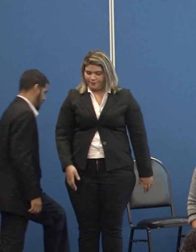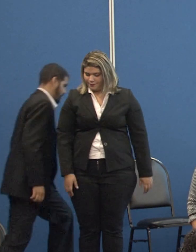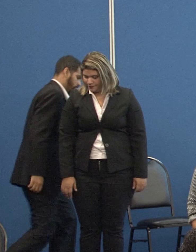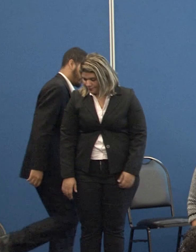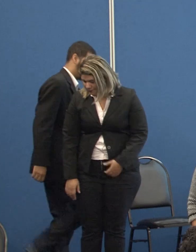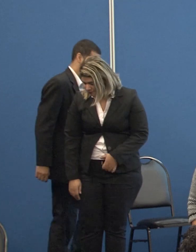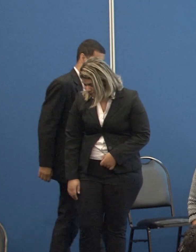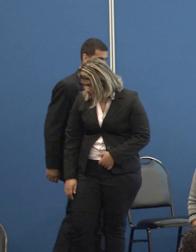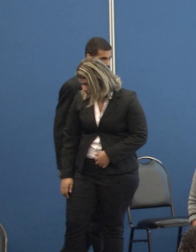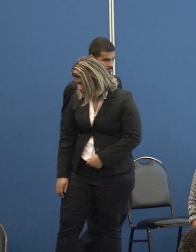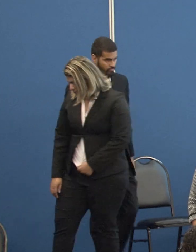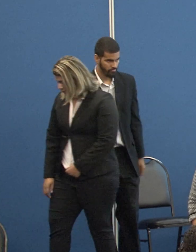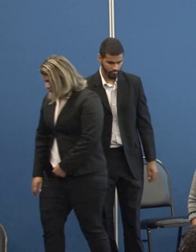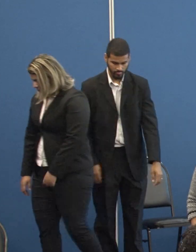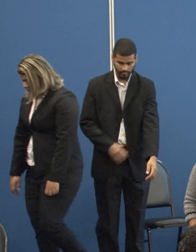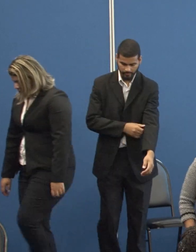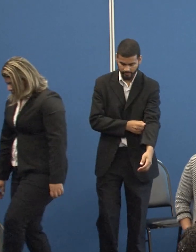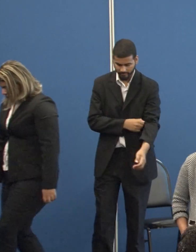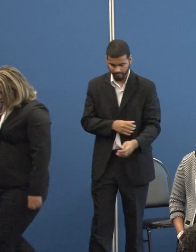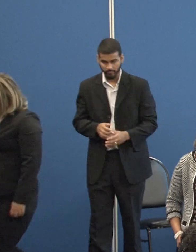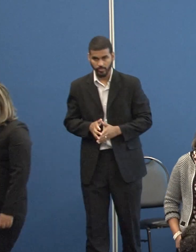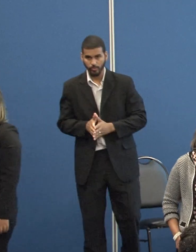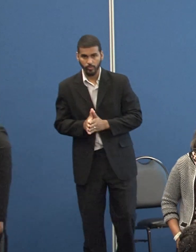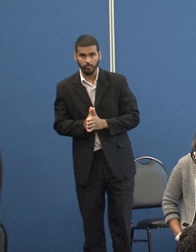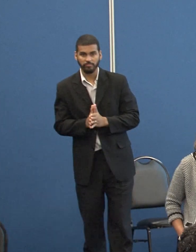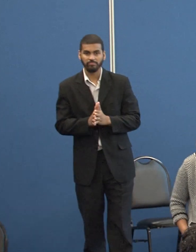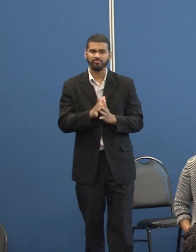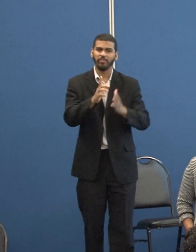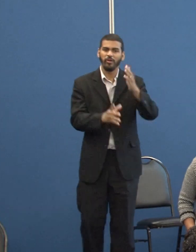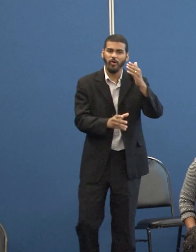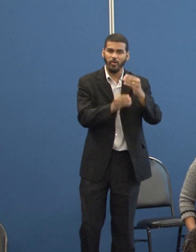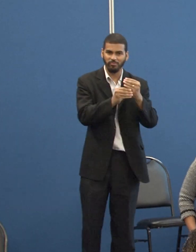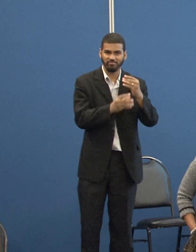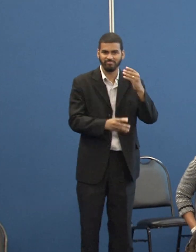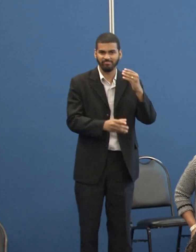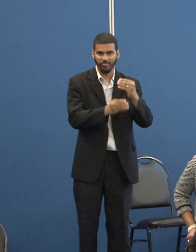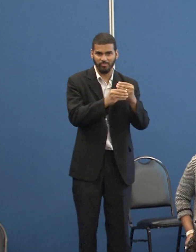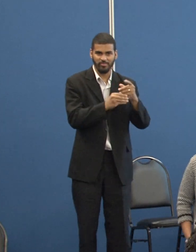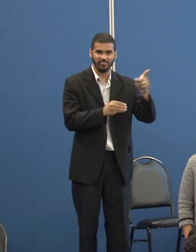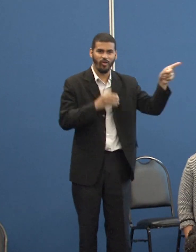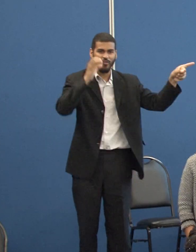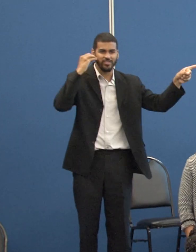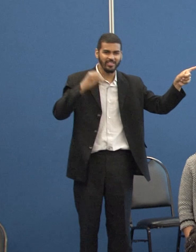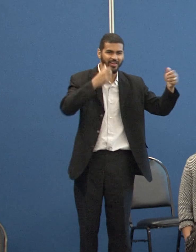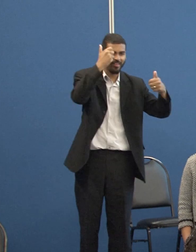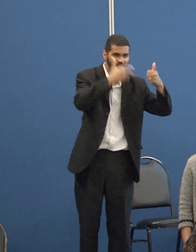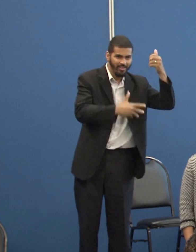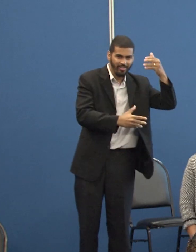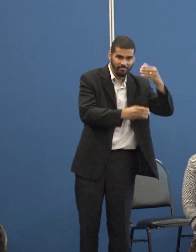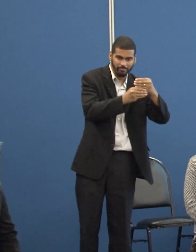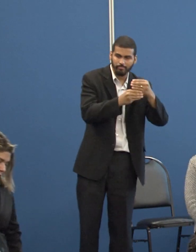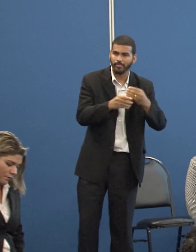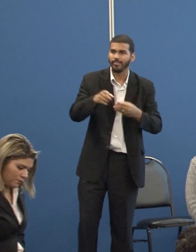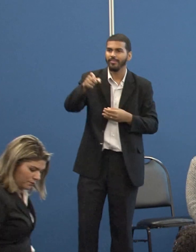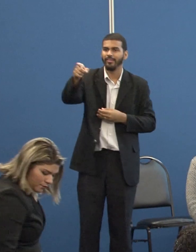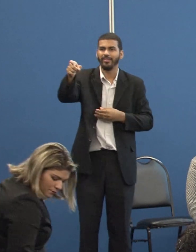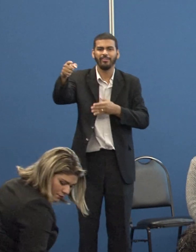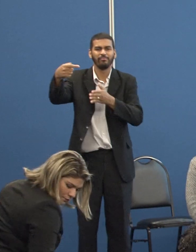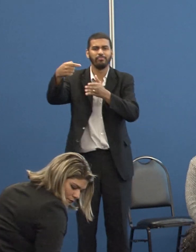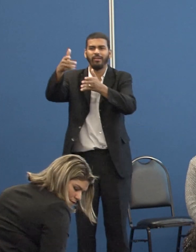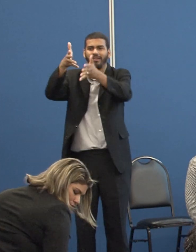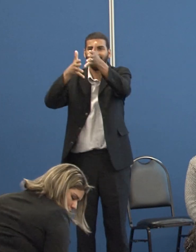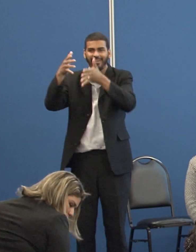ok? Acho que é isso. Só complementar a fala da Osilene, quando o colega coloca a questão da